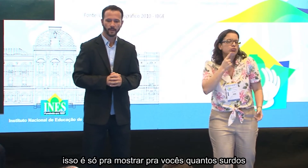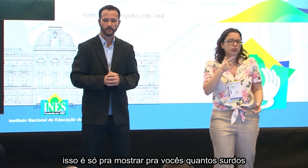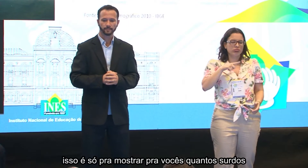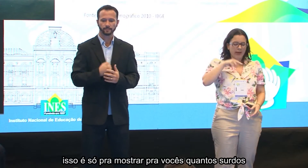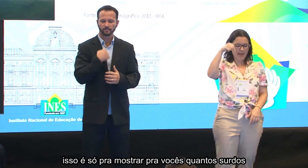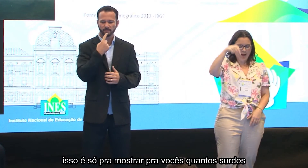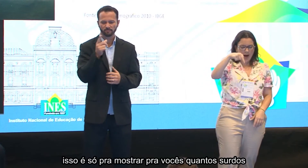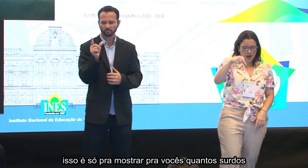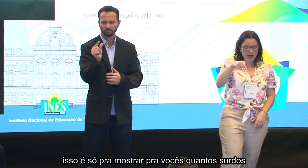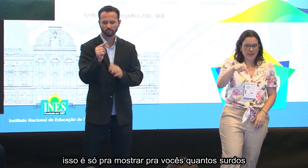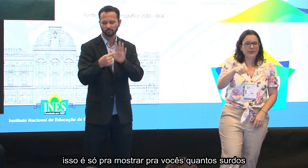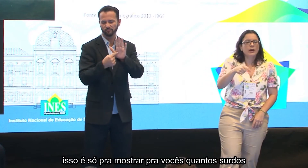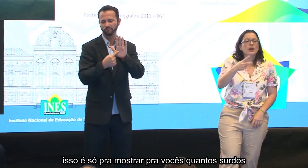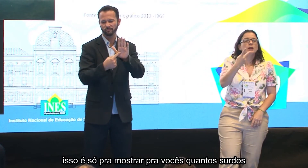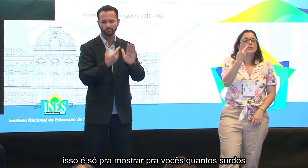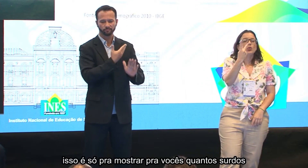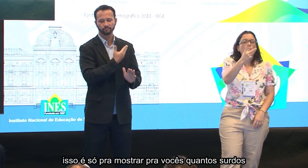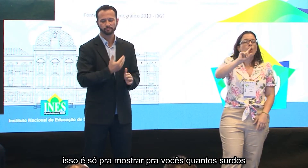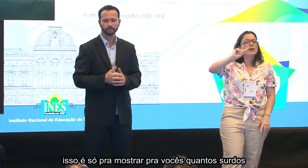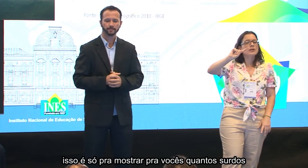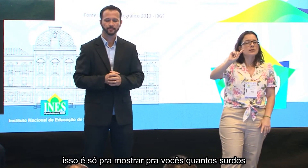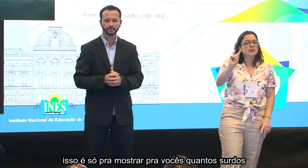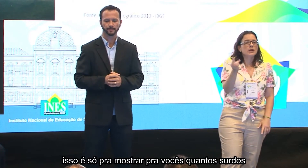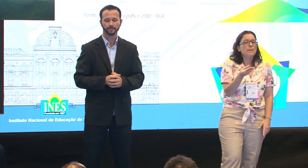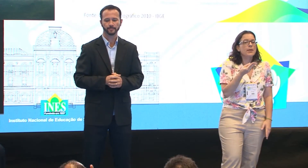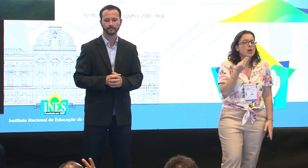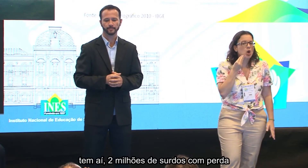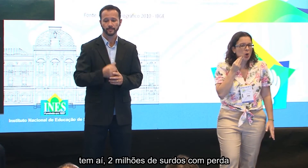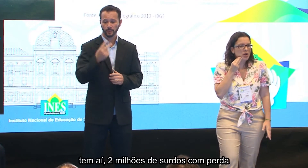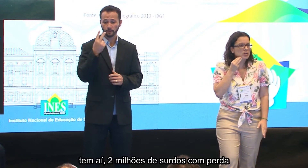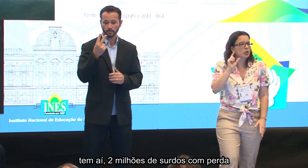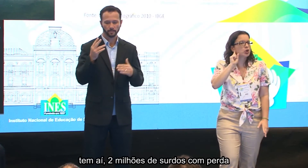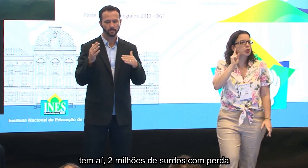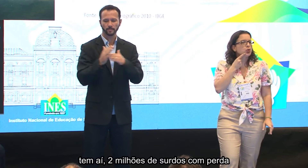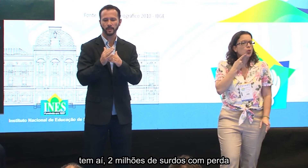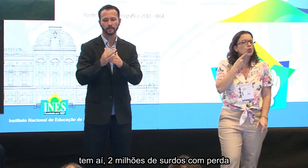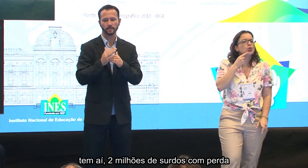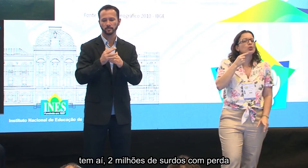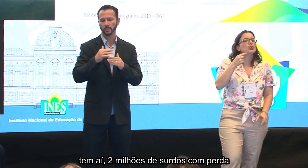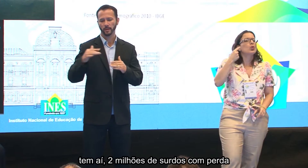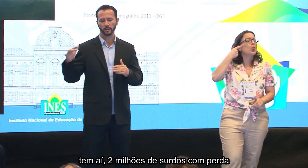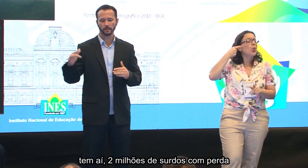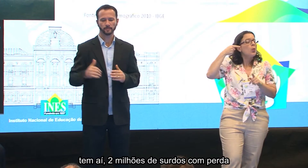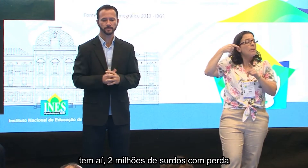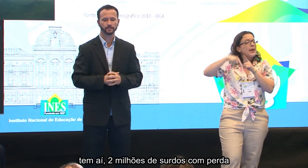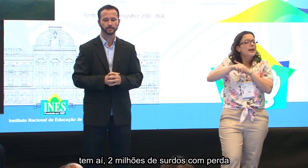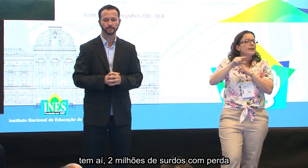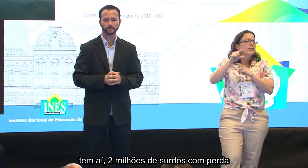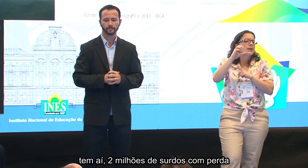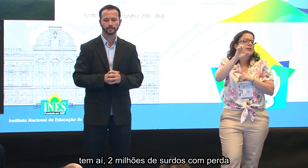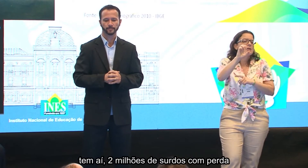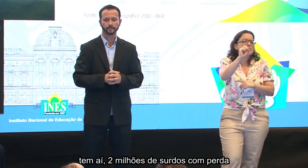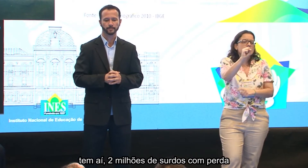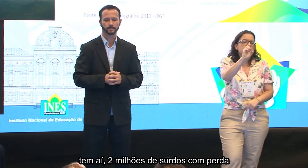E isso é só para mostrar para vocês quantos surdos tem aí. 2 milhões de surdos com